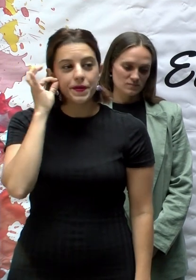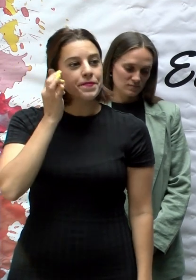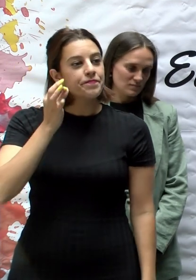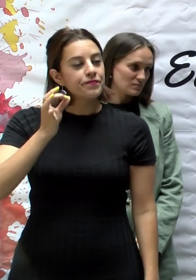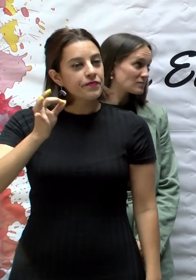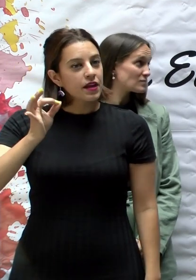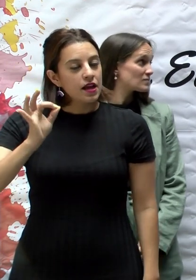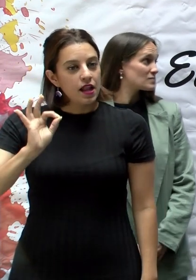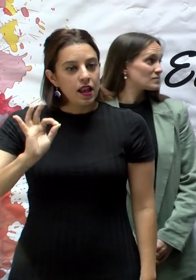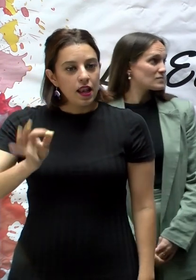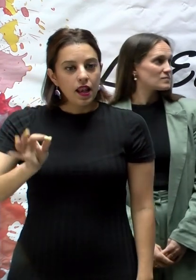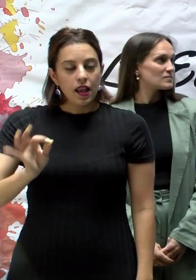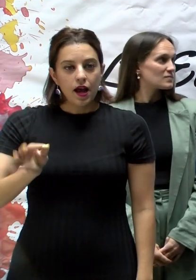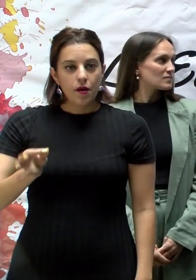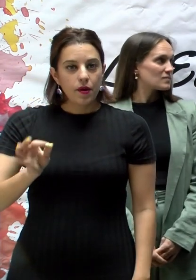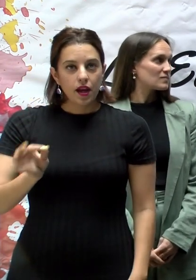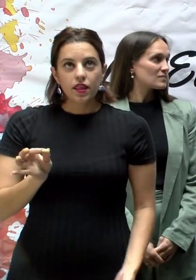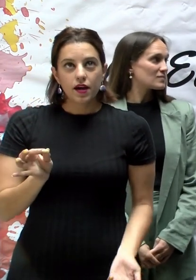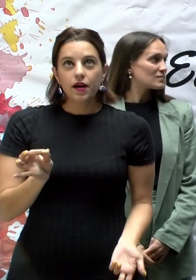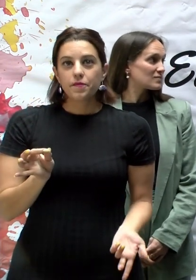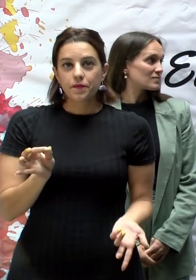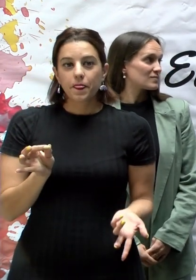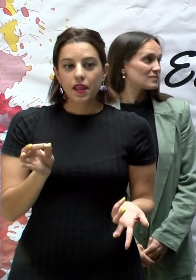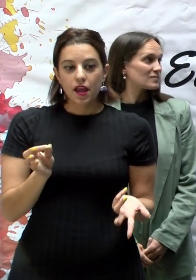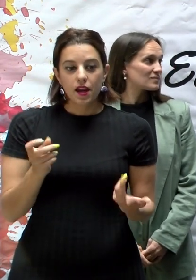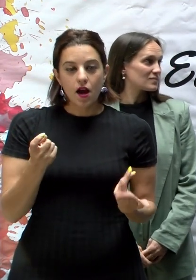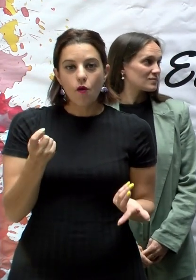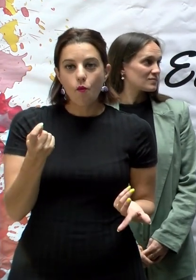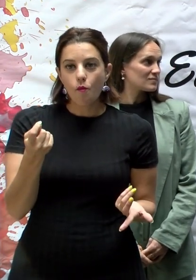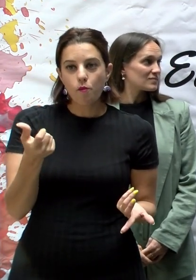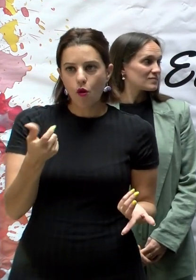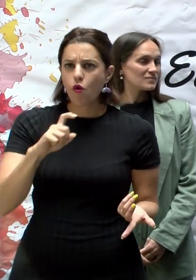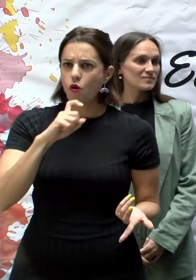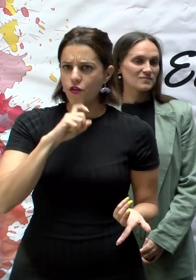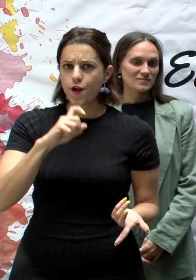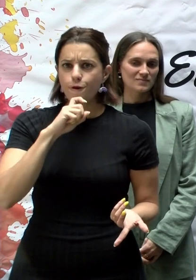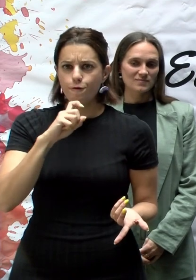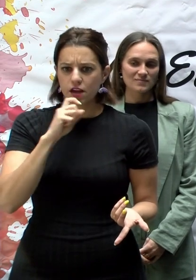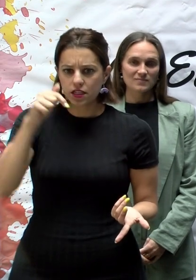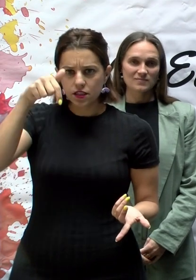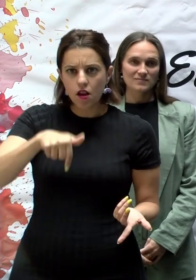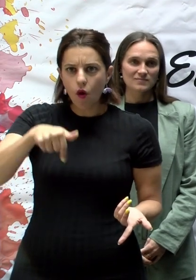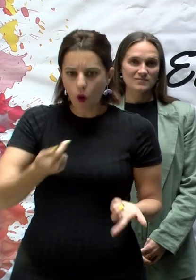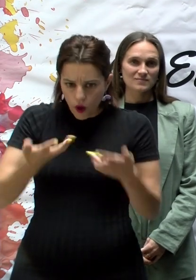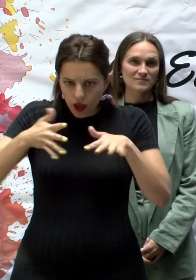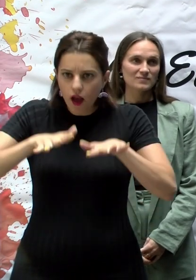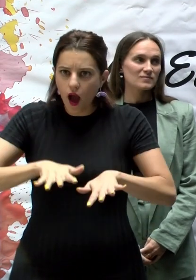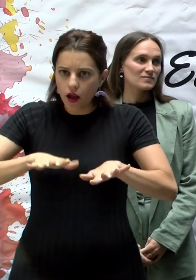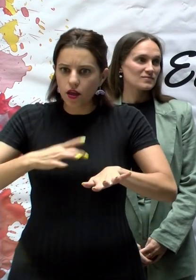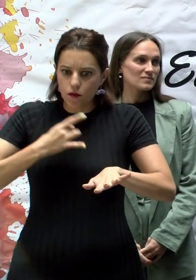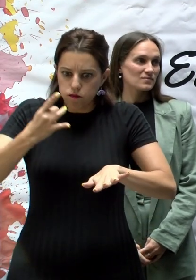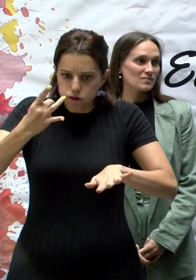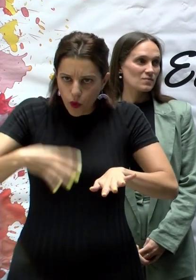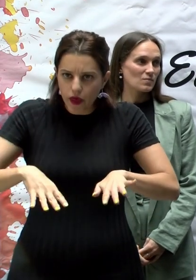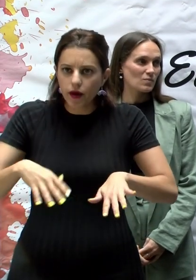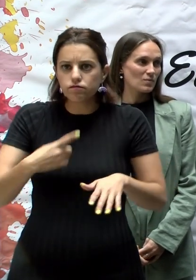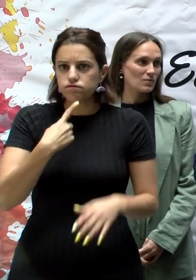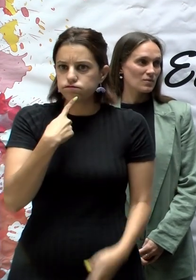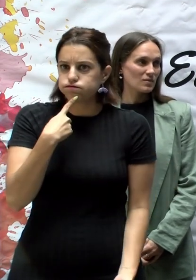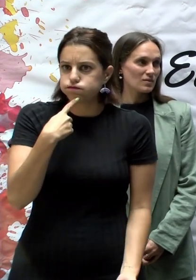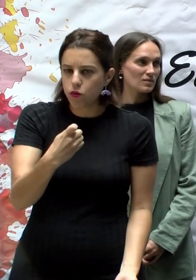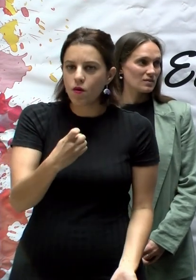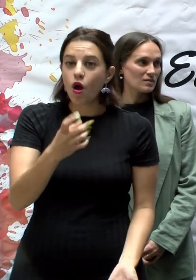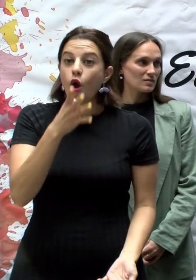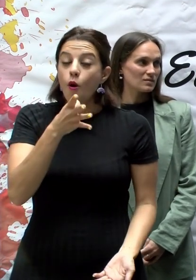verdad que era bastante complicado imaginarnos que pudiéramos estar hoy aquí, porque nos ha costado pues armar estas